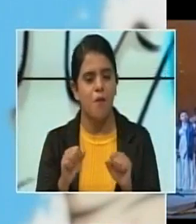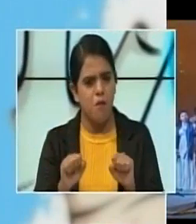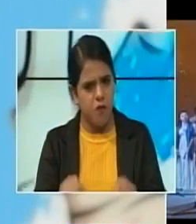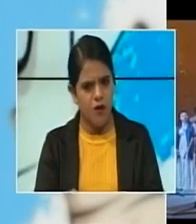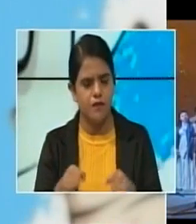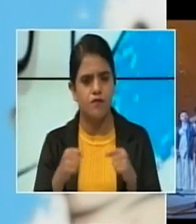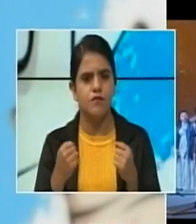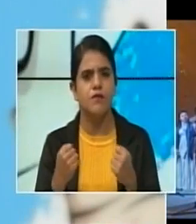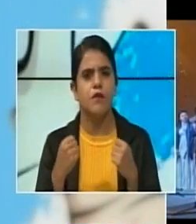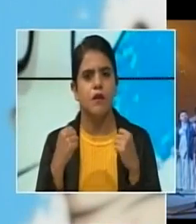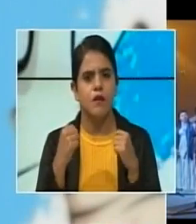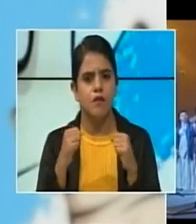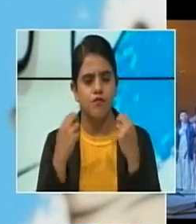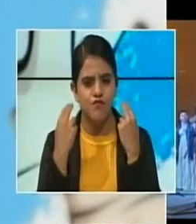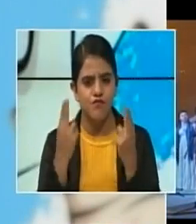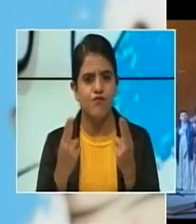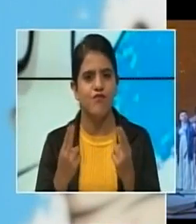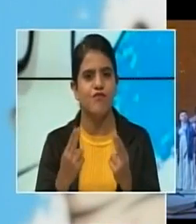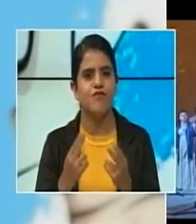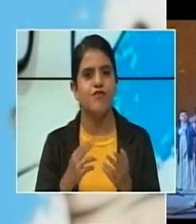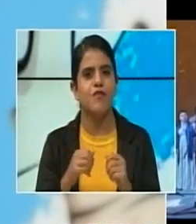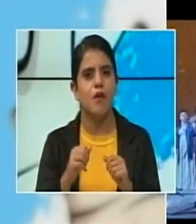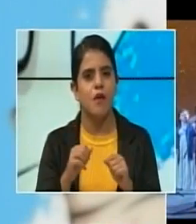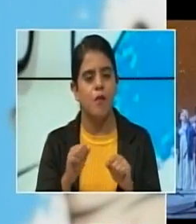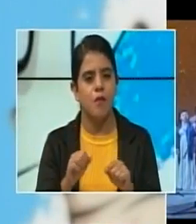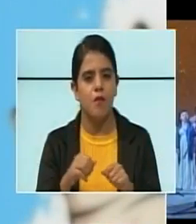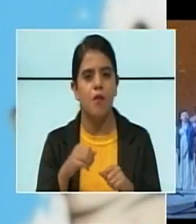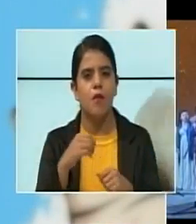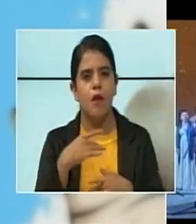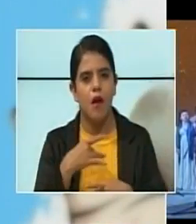oportunidad de poder participar en el coro, ¿verdad?